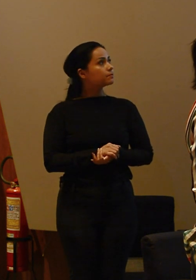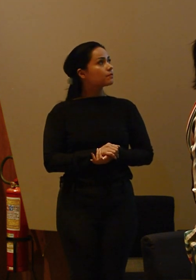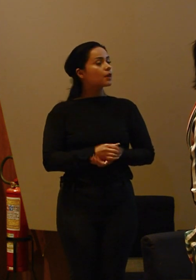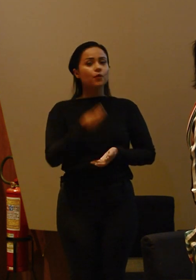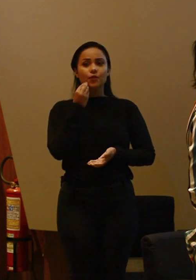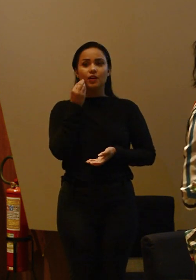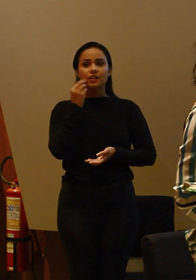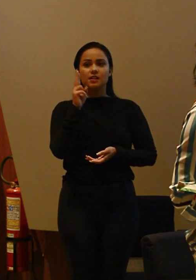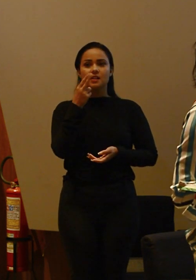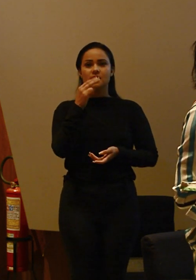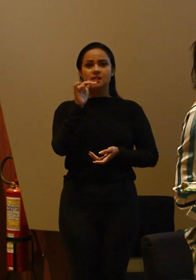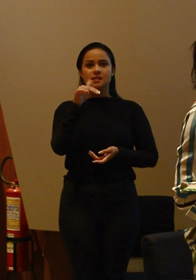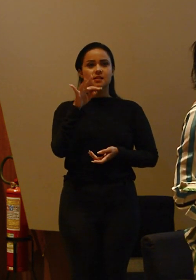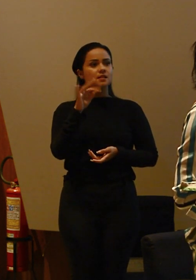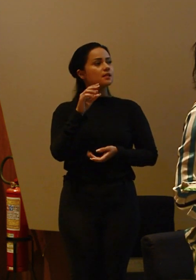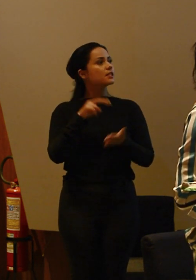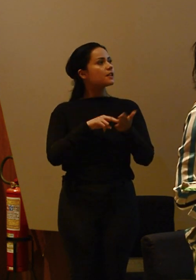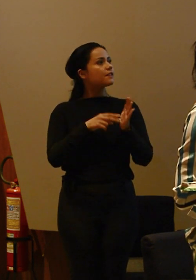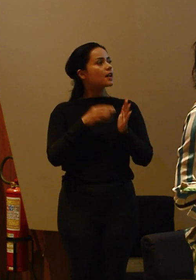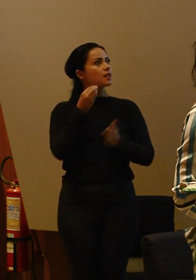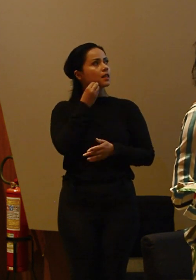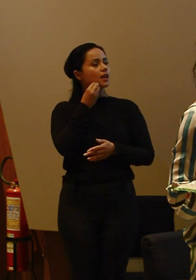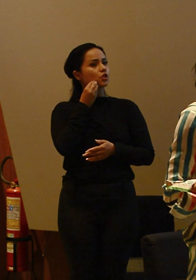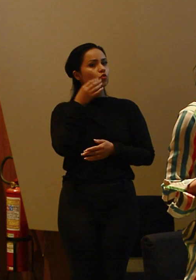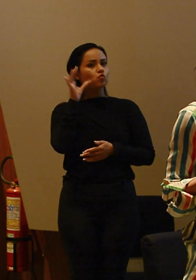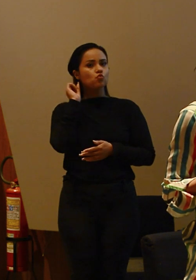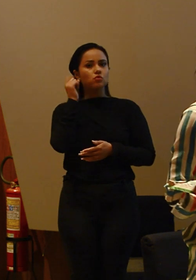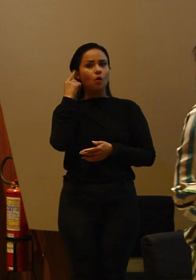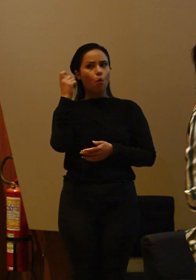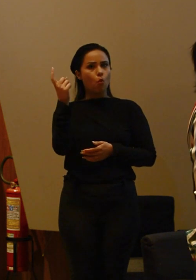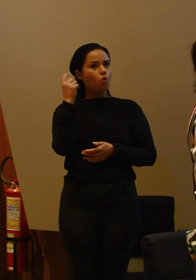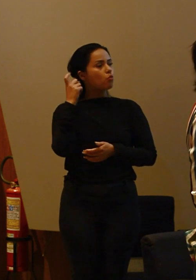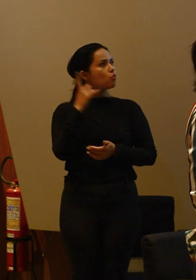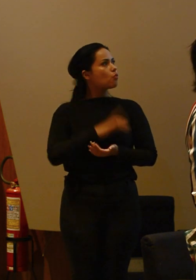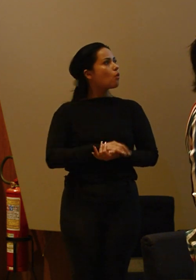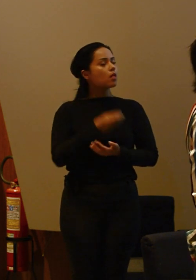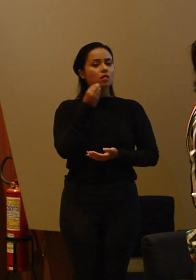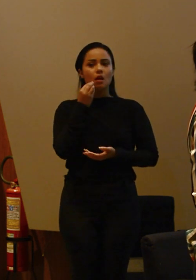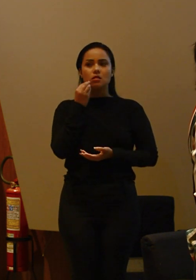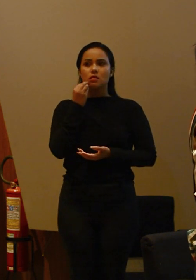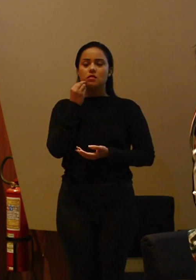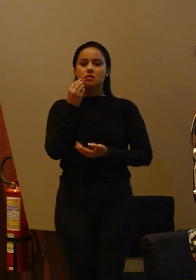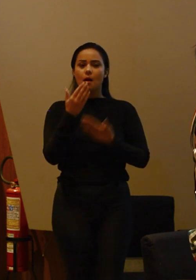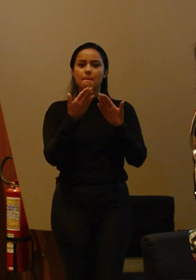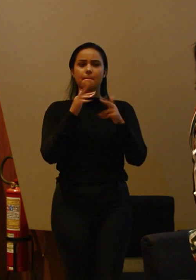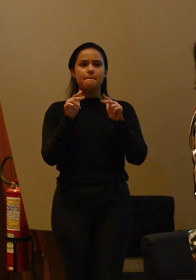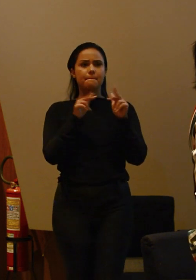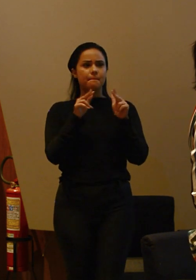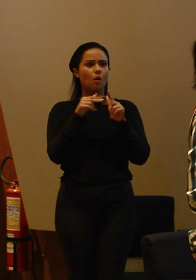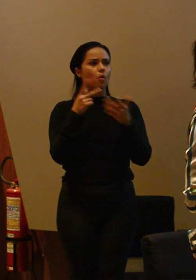um teste que chama HINT, que significa Teste de Escuta no Ruído, para tentar simular